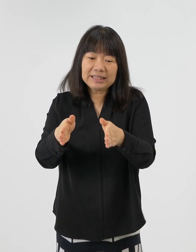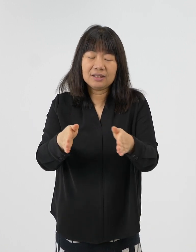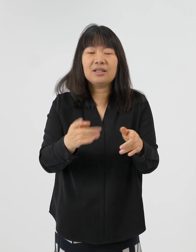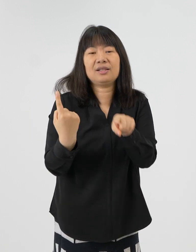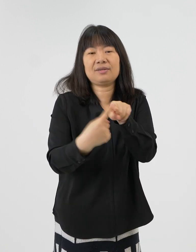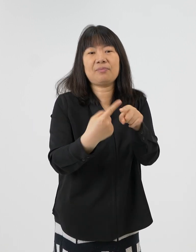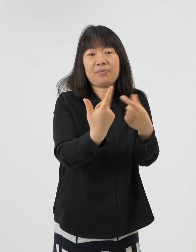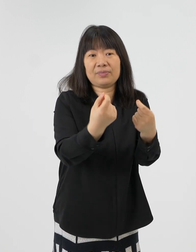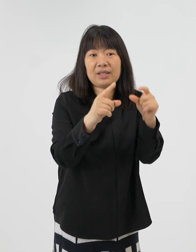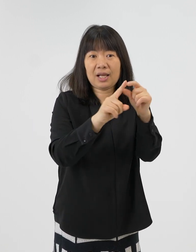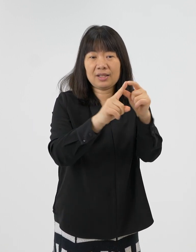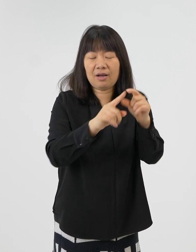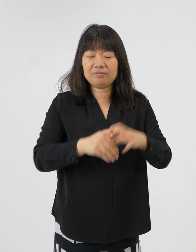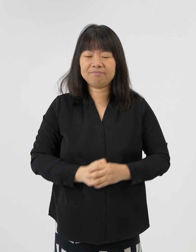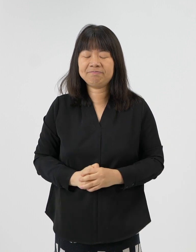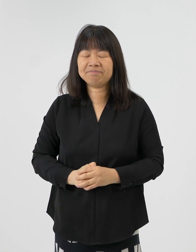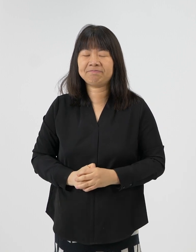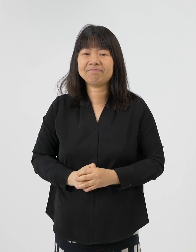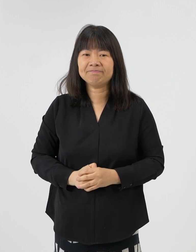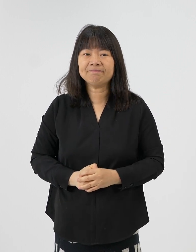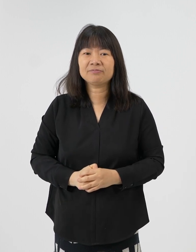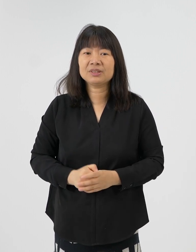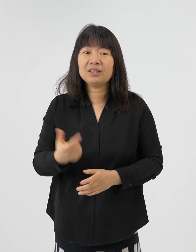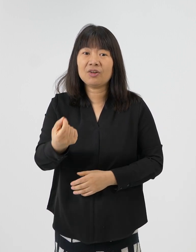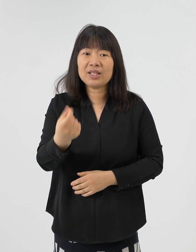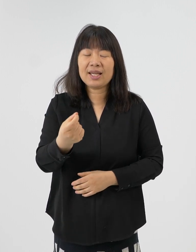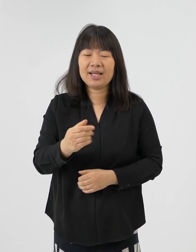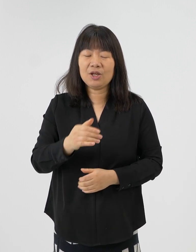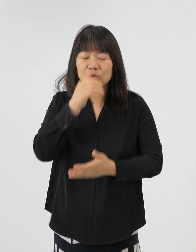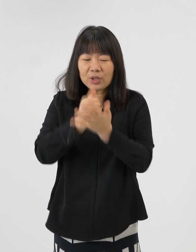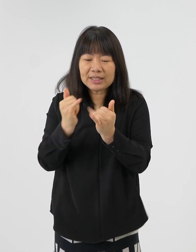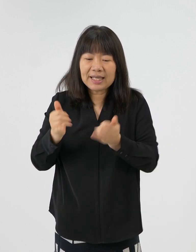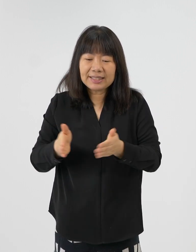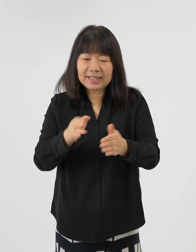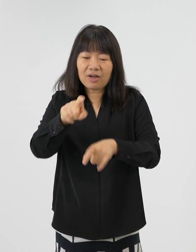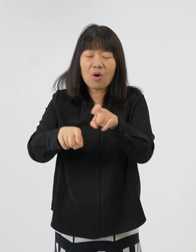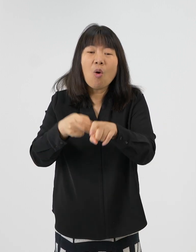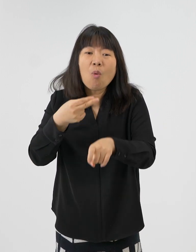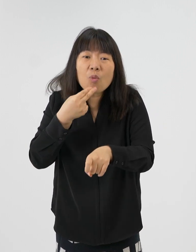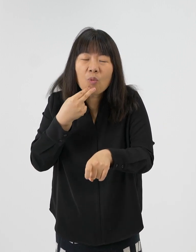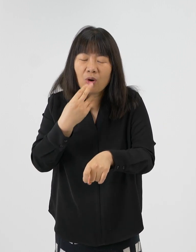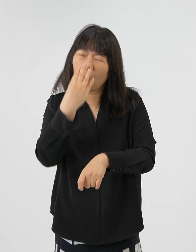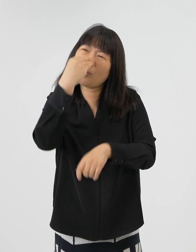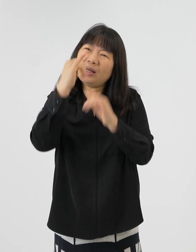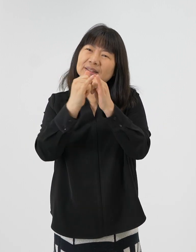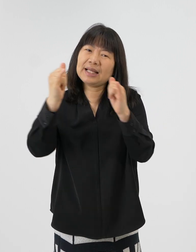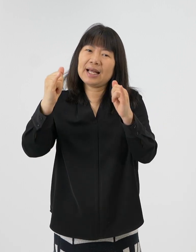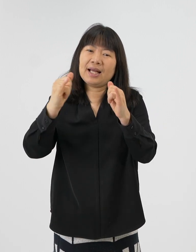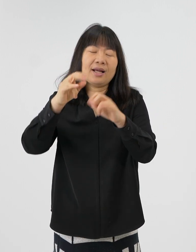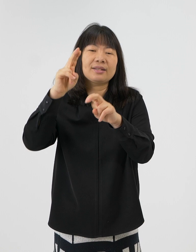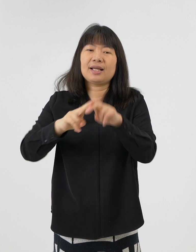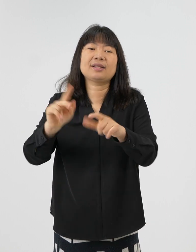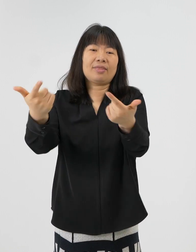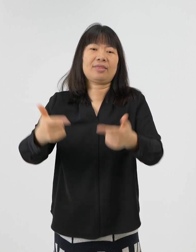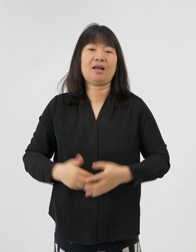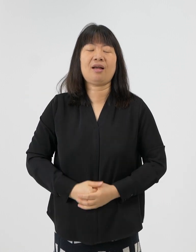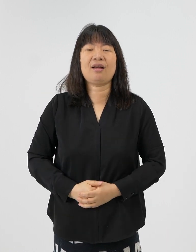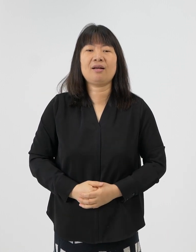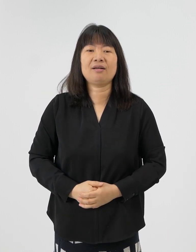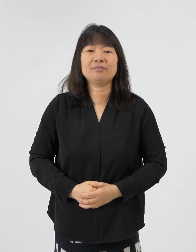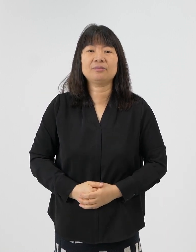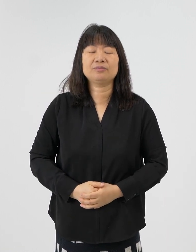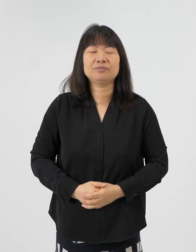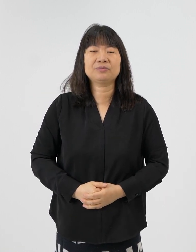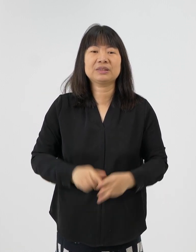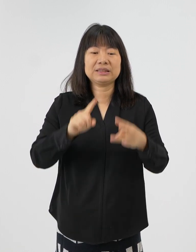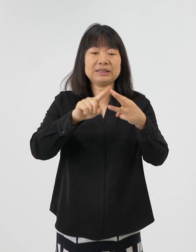아니하며 오만한 자의 자리에 앉지 않다. 세 가지 부정어를 사용해요. 따르지 않고, 즉